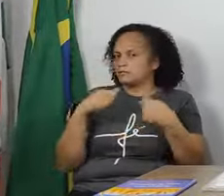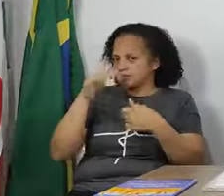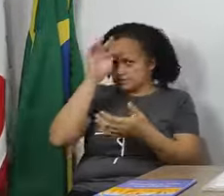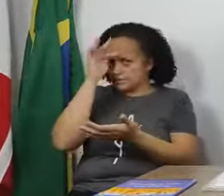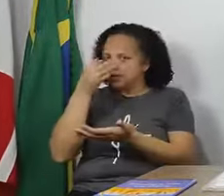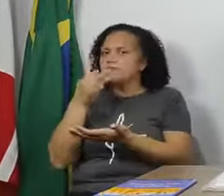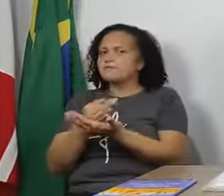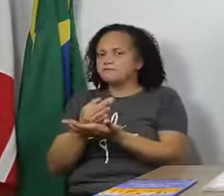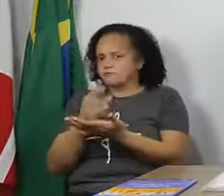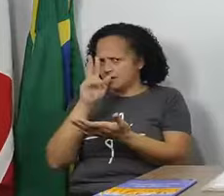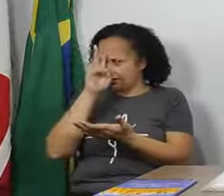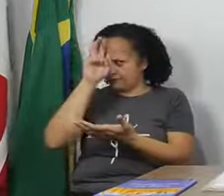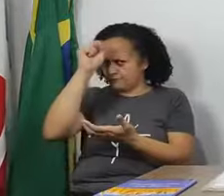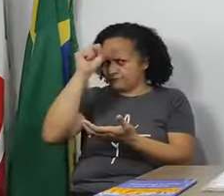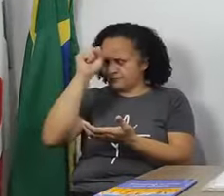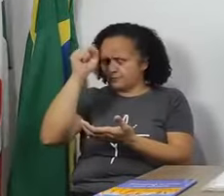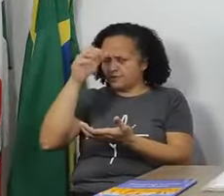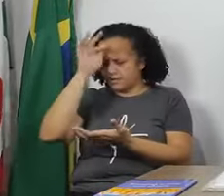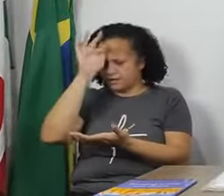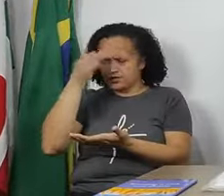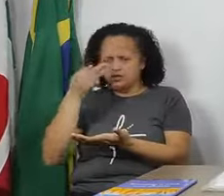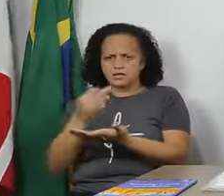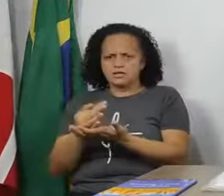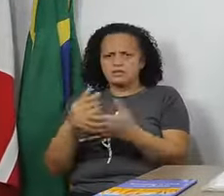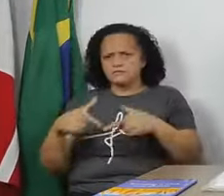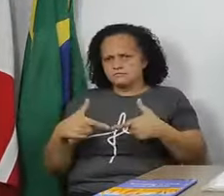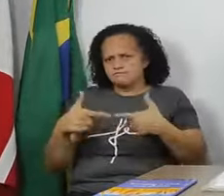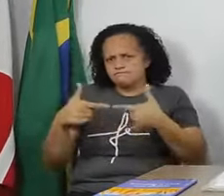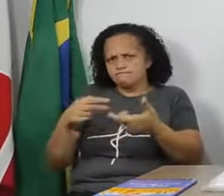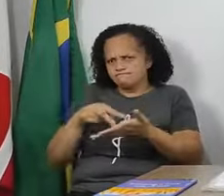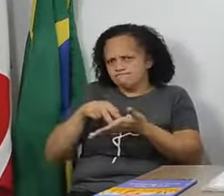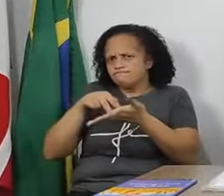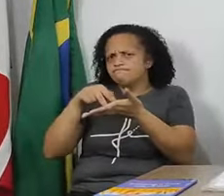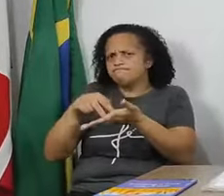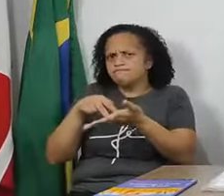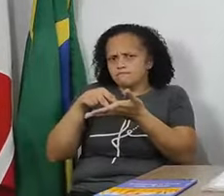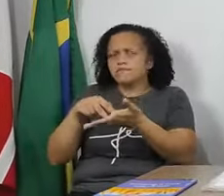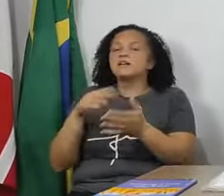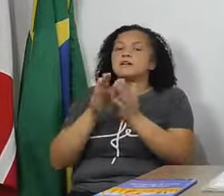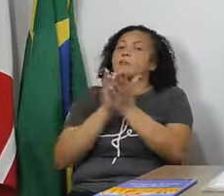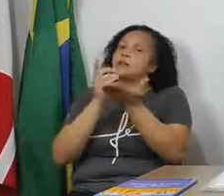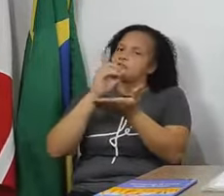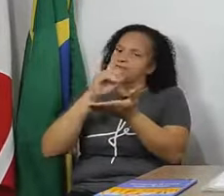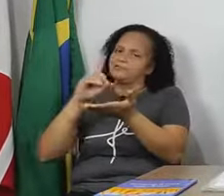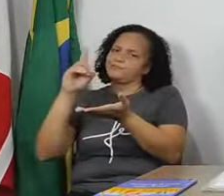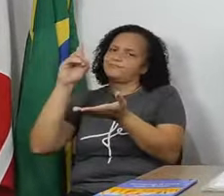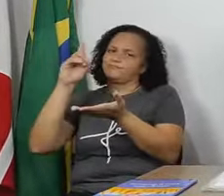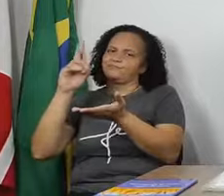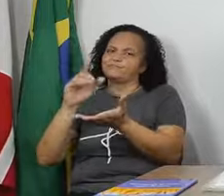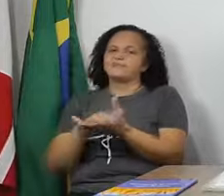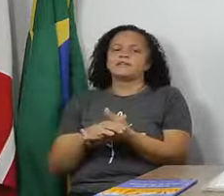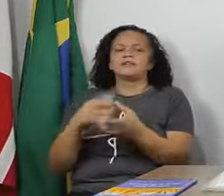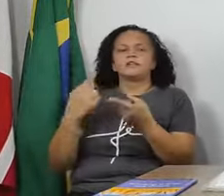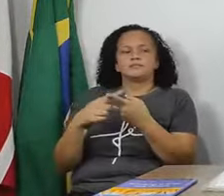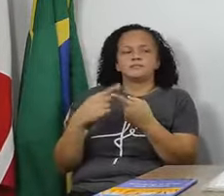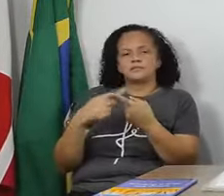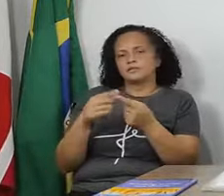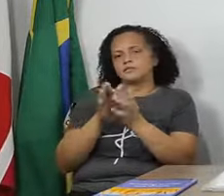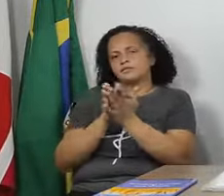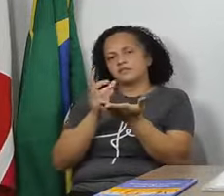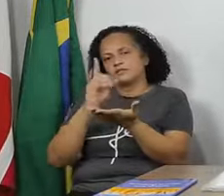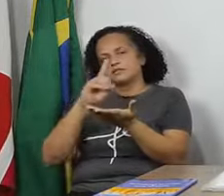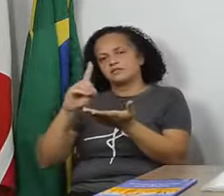firmada no que Deus diz na sua palavra, porque a palavra de Deus ela está para sempre firmada